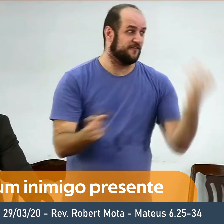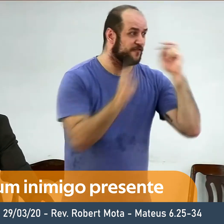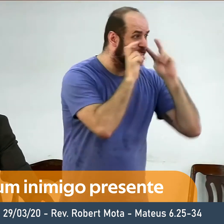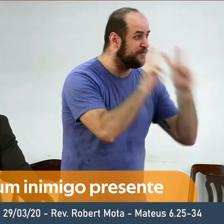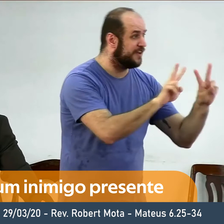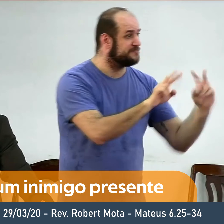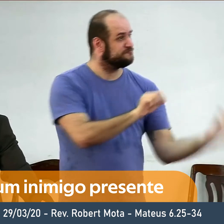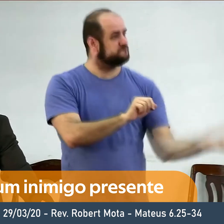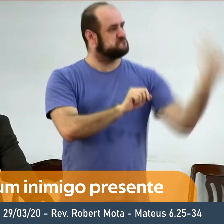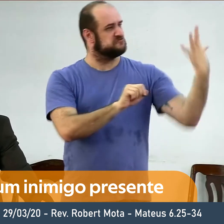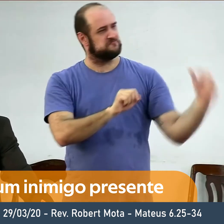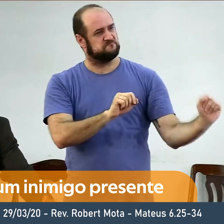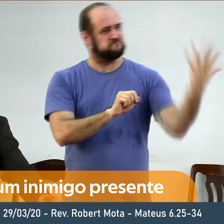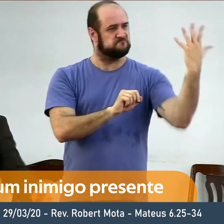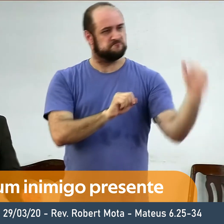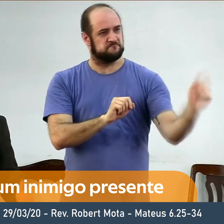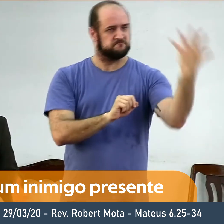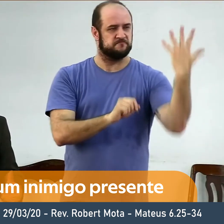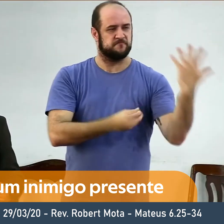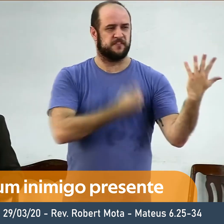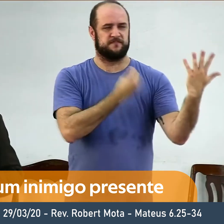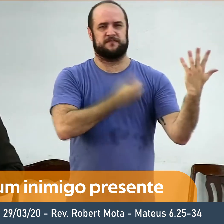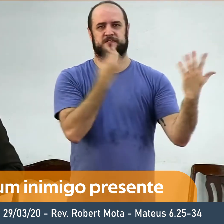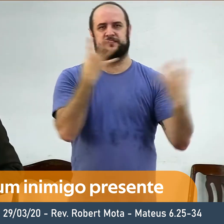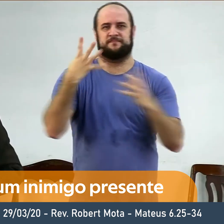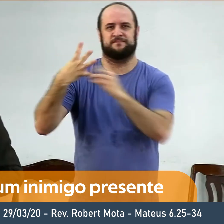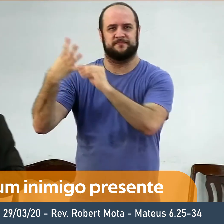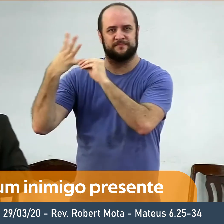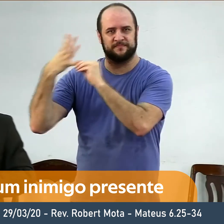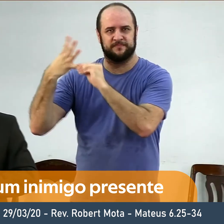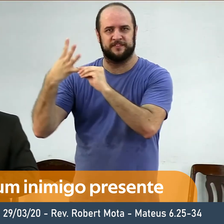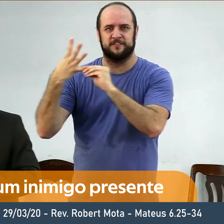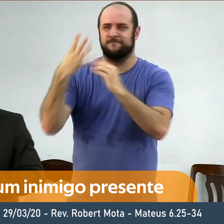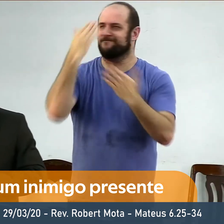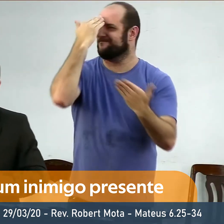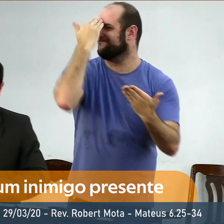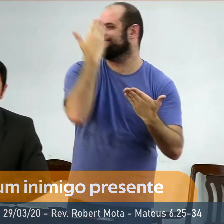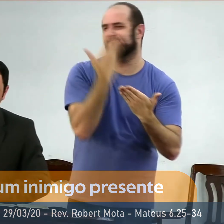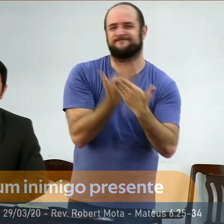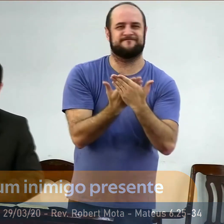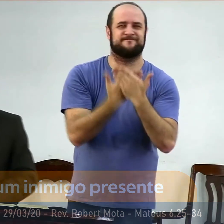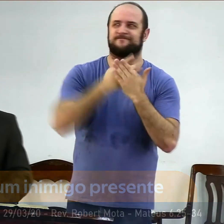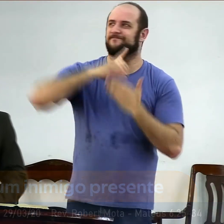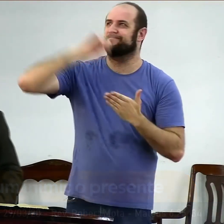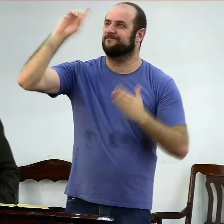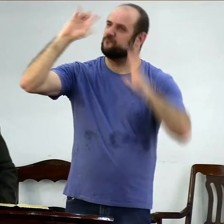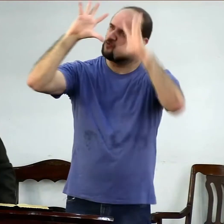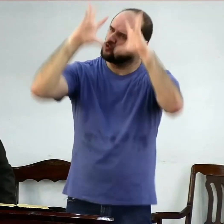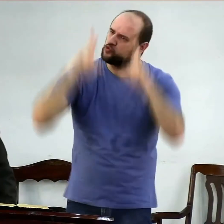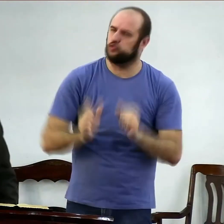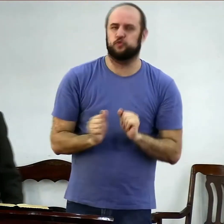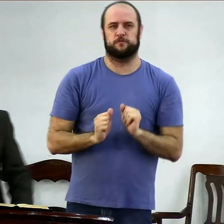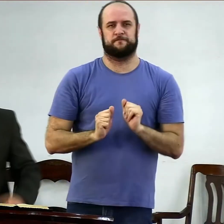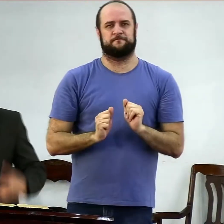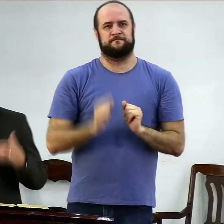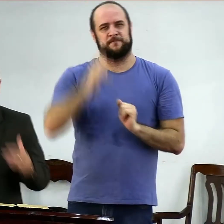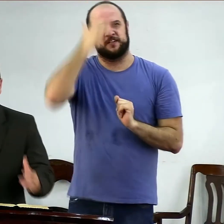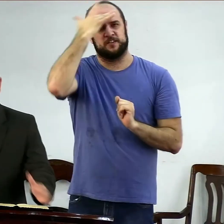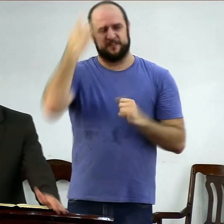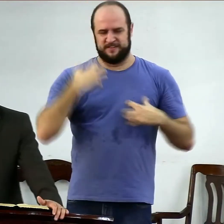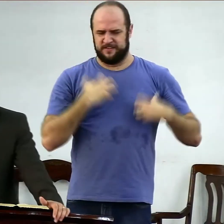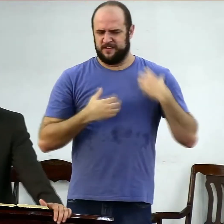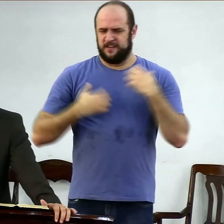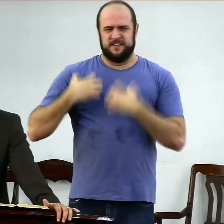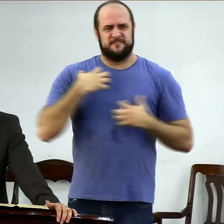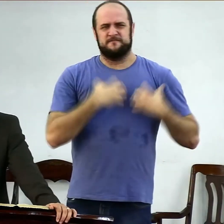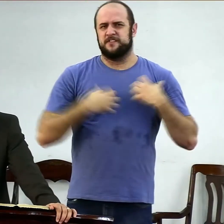circunstâncias. E o ansioso, ele não confia totalmente em Deus. O ansioso, ele não confia